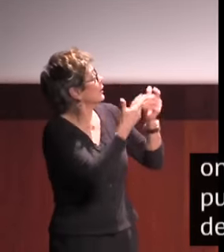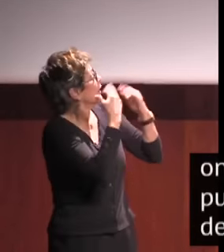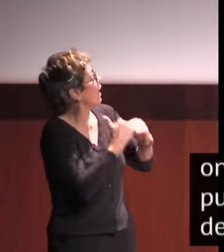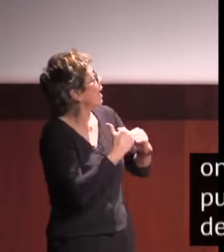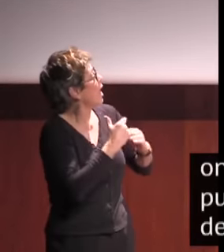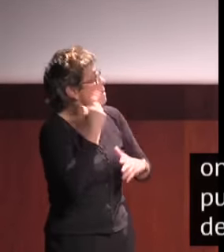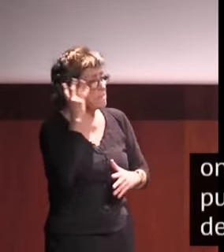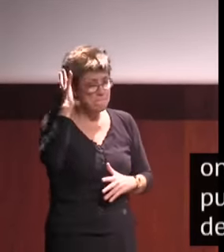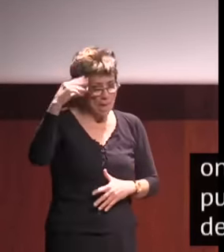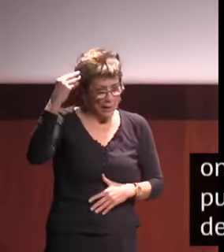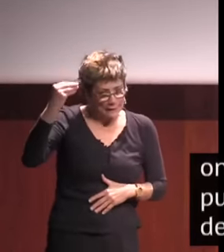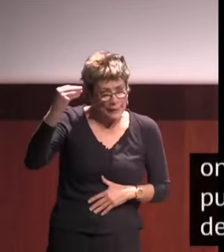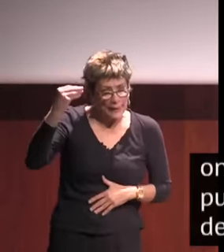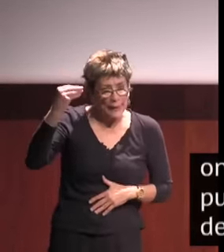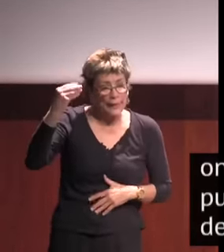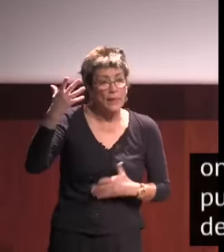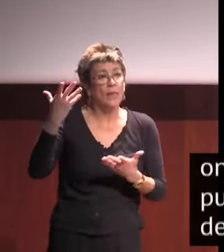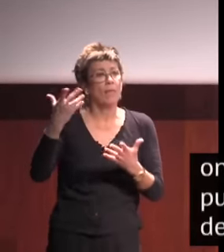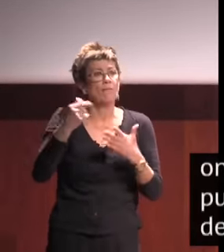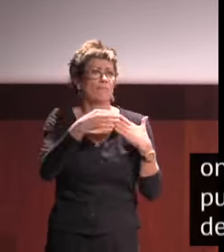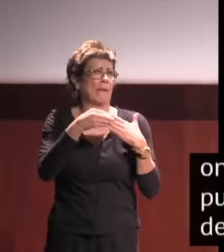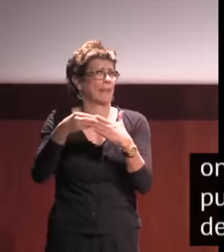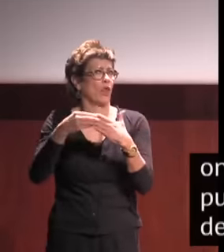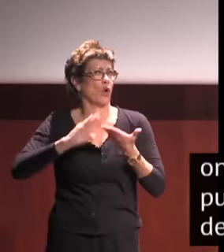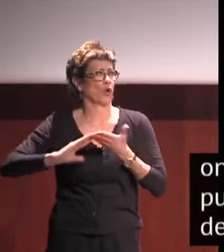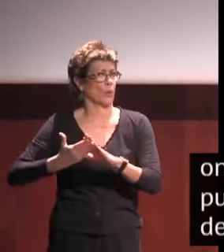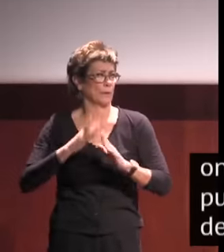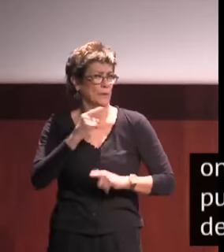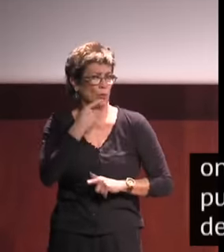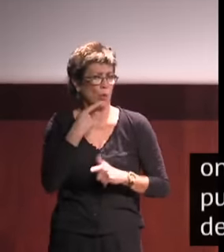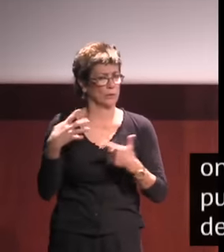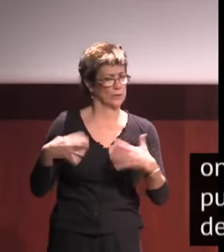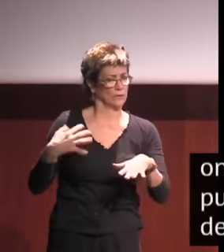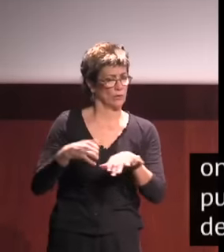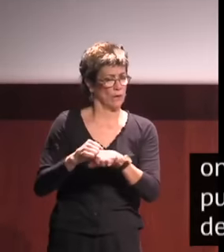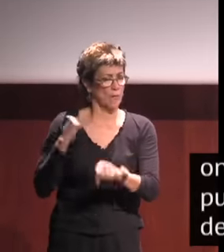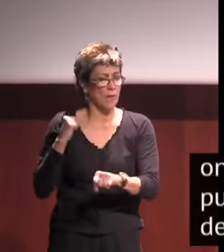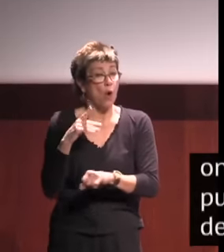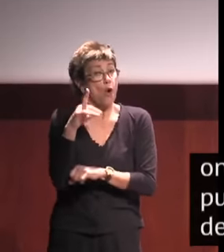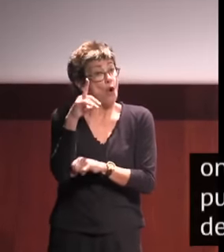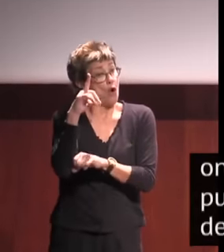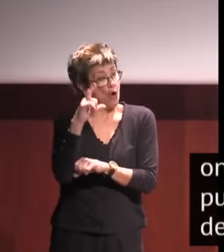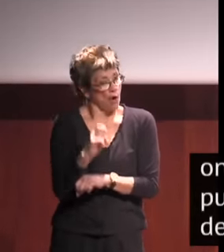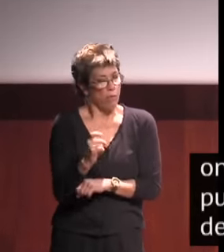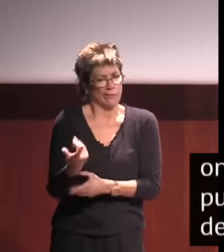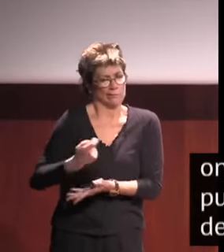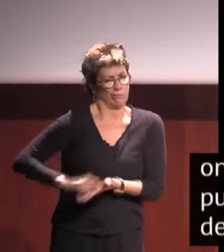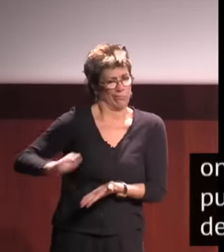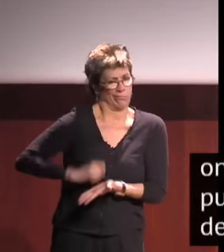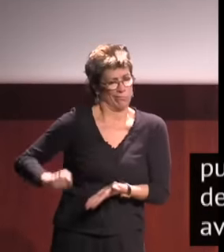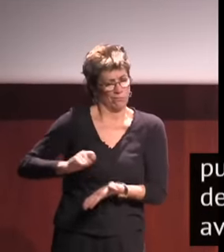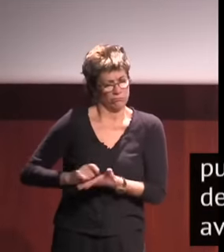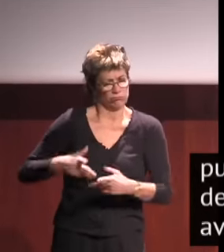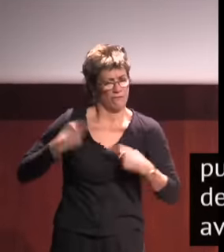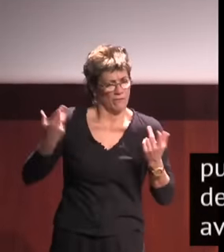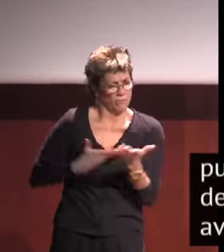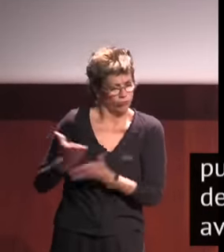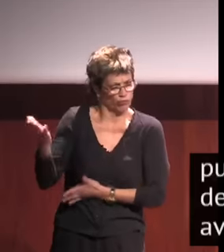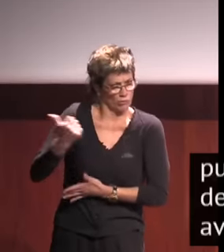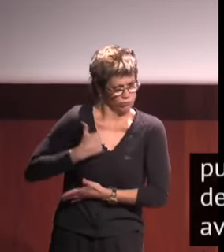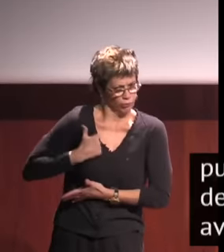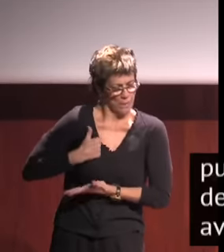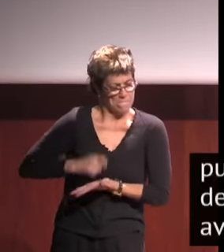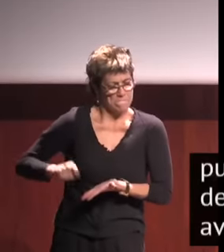Berthier, apparemment, Ferdinand Berthier, un leader de la communauté sourde du XIXe siècle, qui avait entrepris d'écrire son autobiographie.